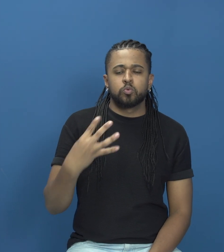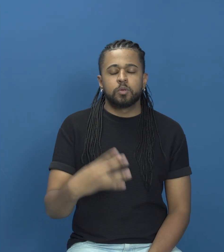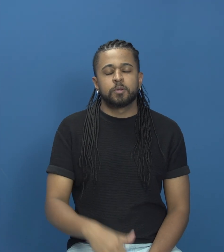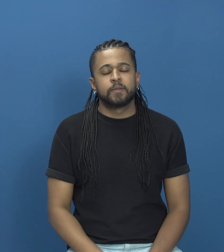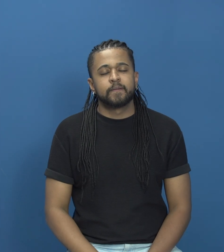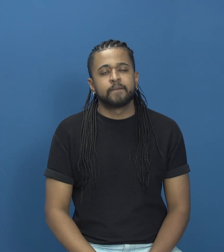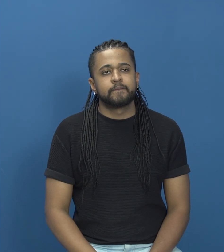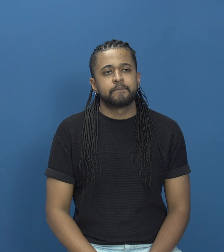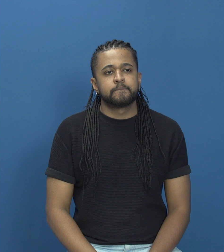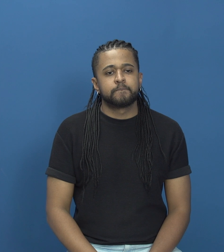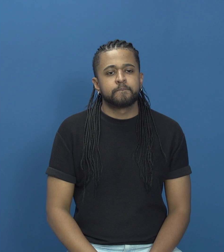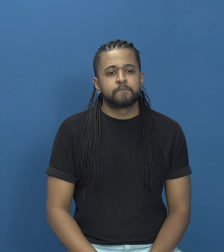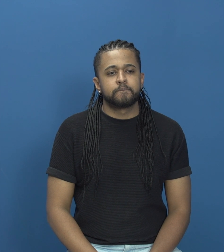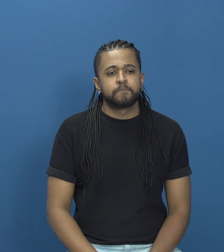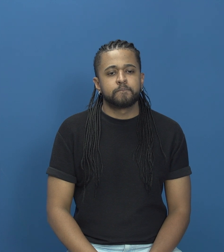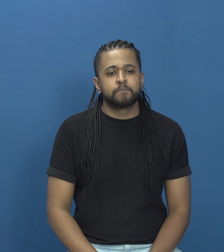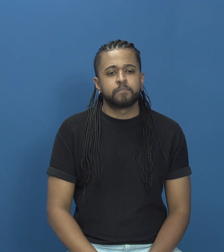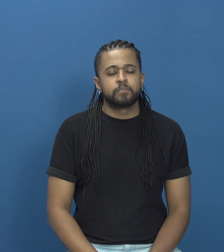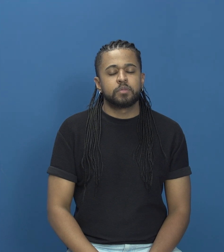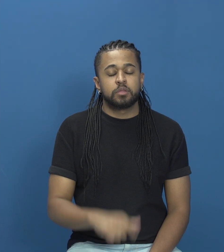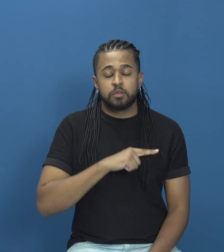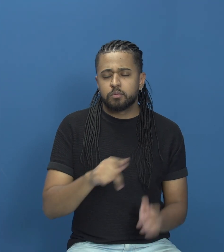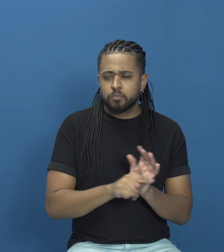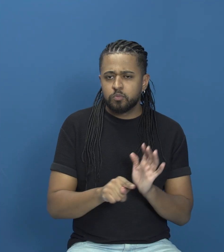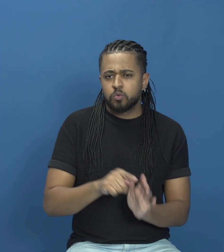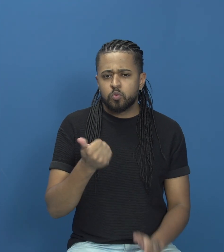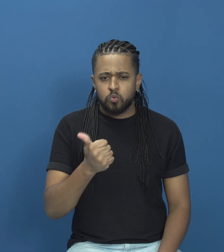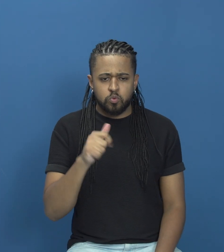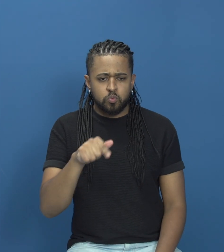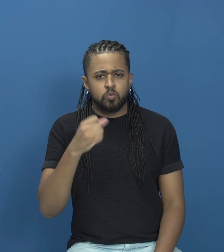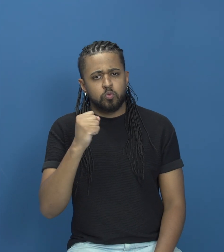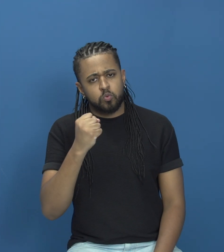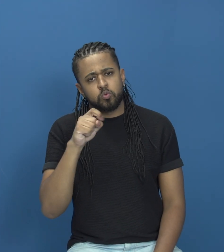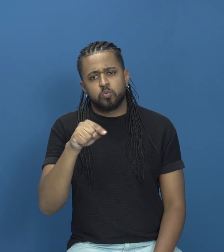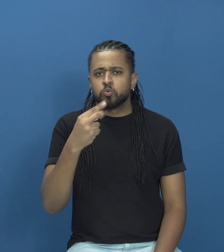11.8.4. No cálculo mencionado no item